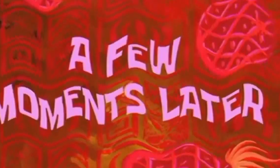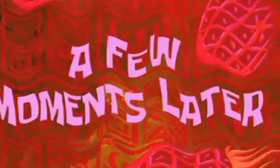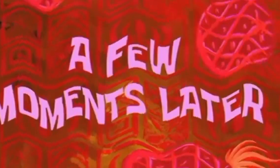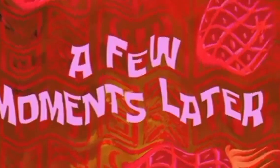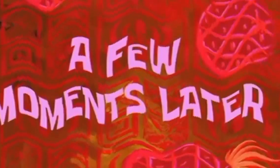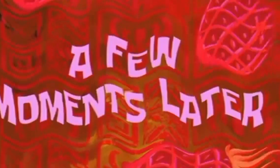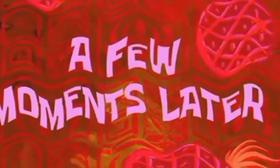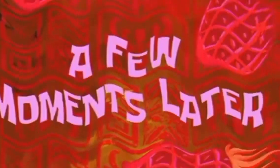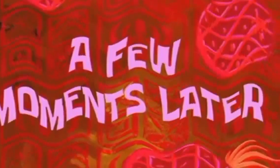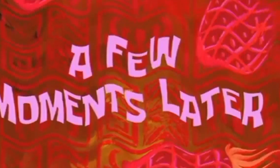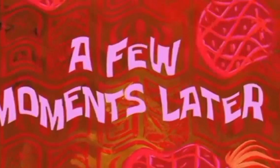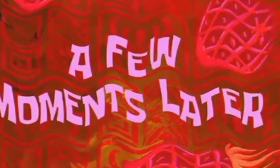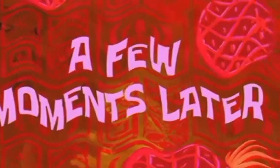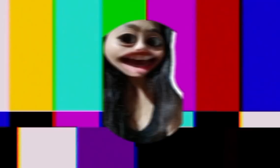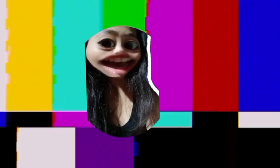A few moments later.